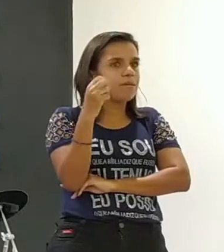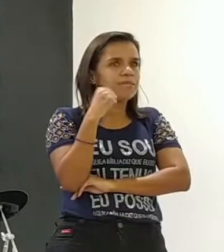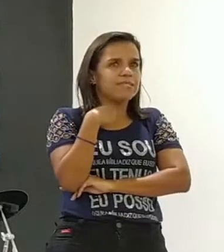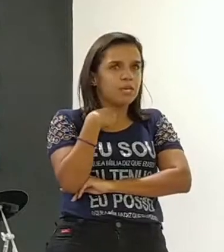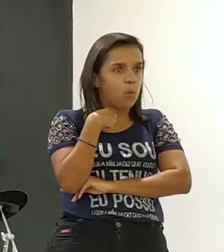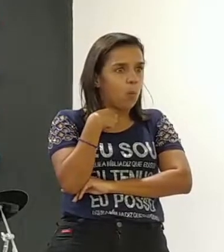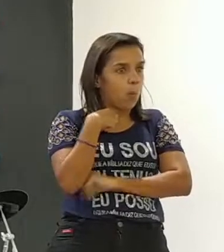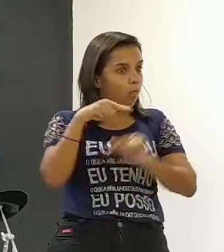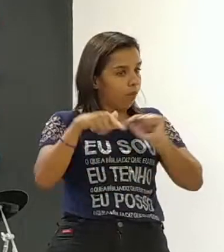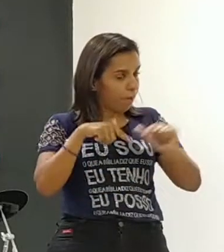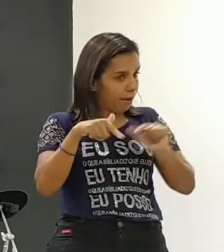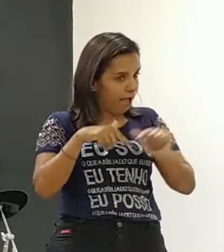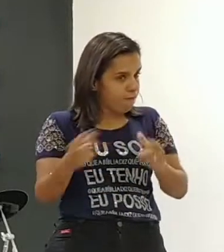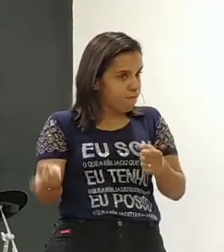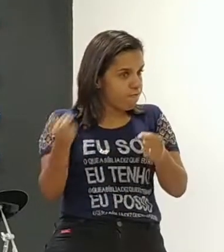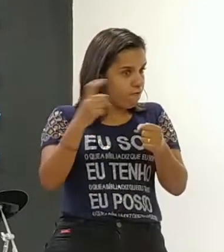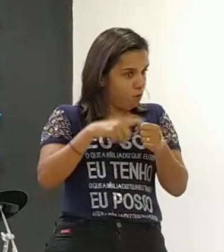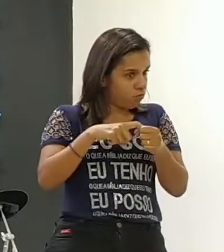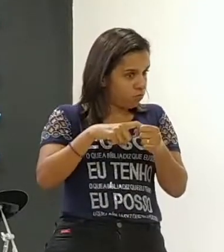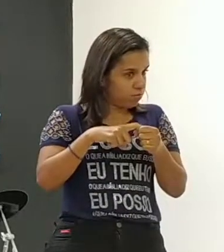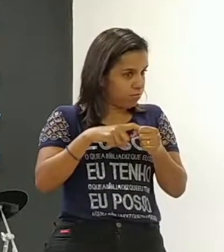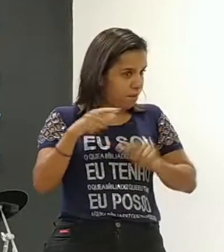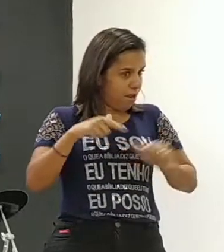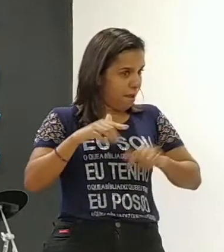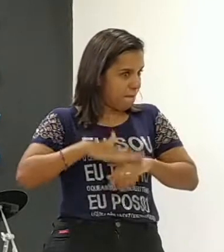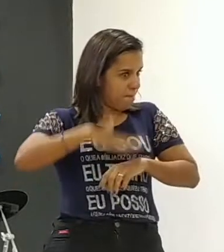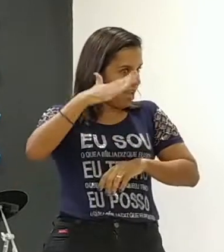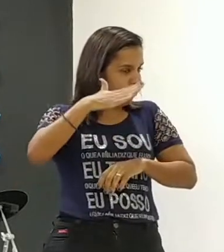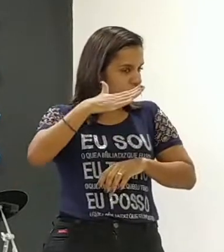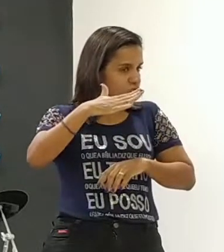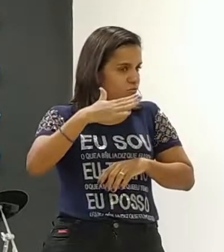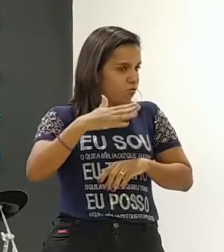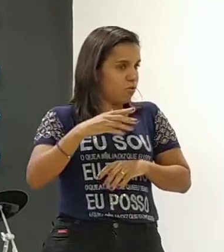volto a trabalhar, o meu salário dobra.